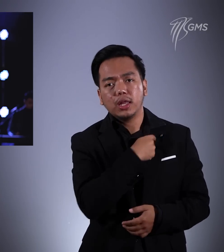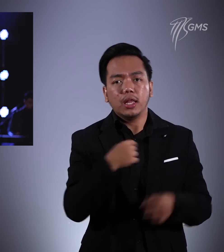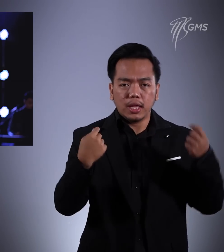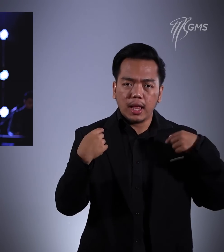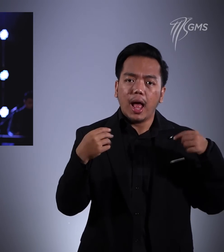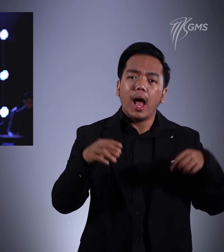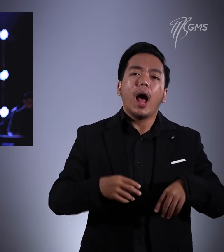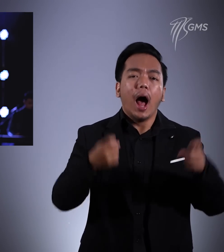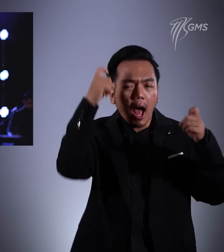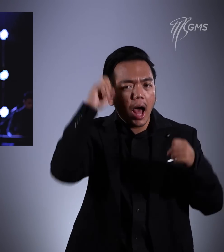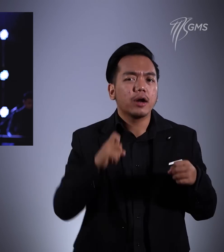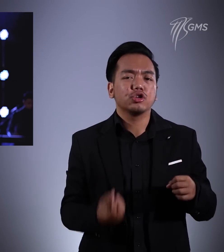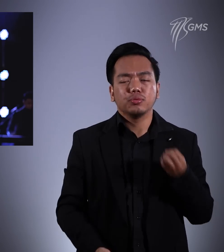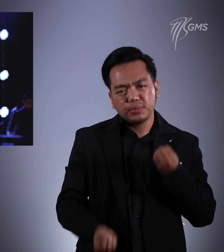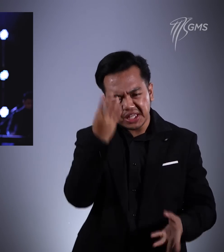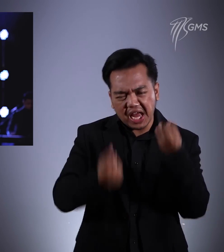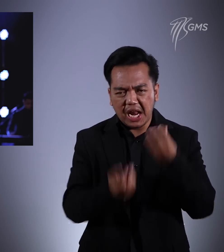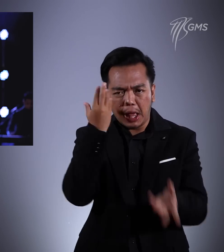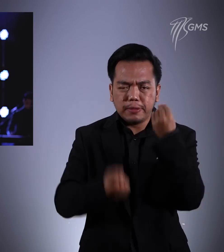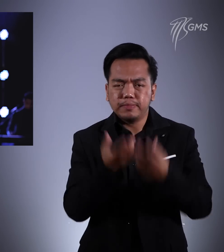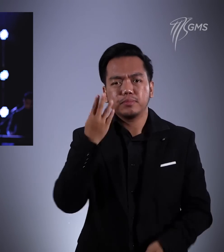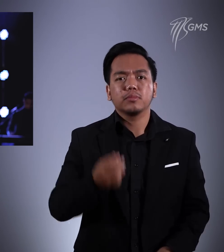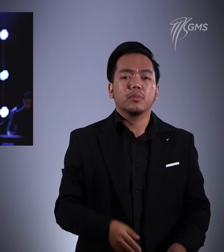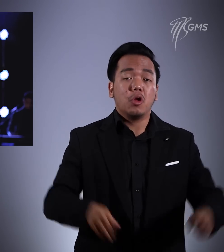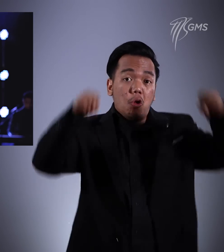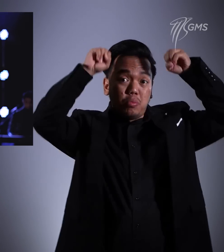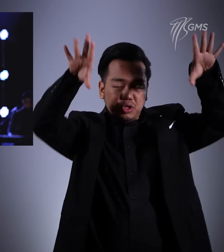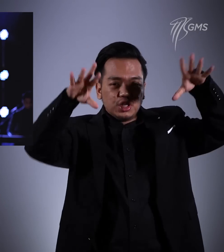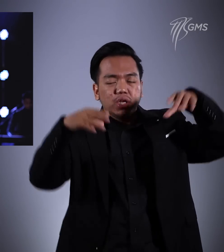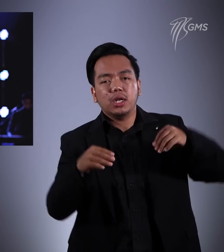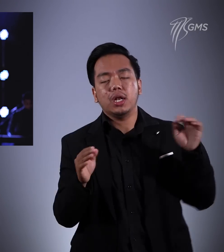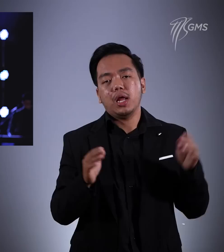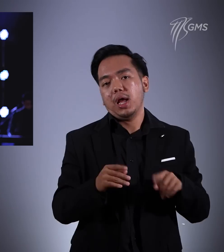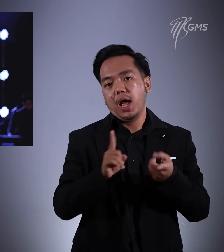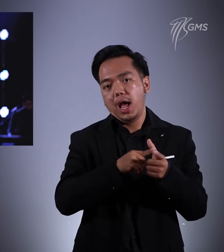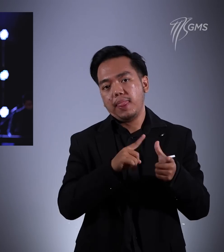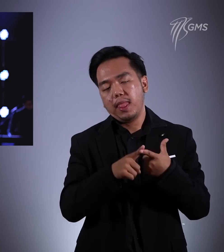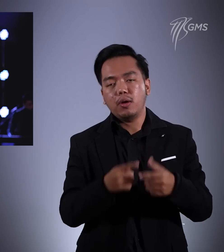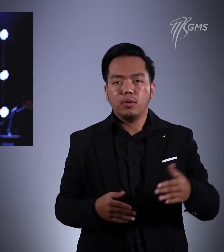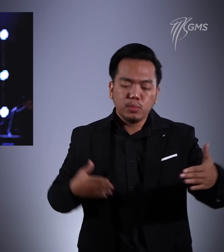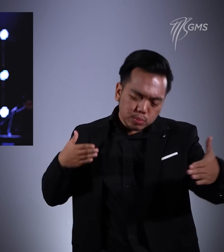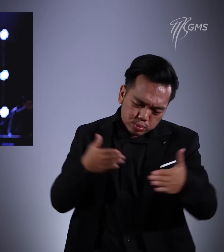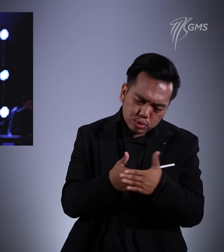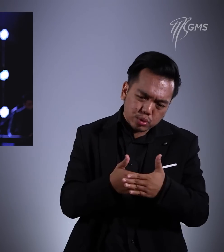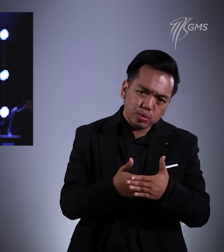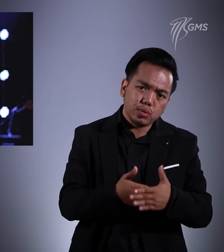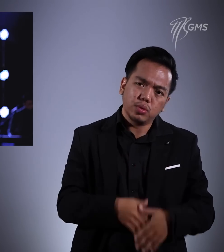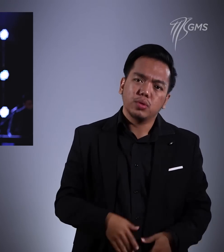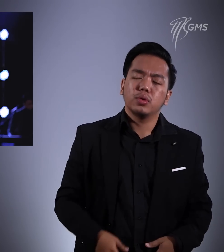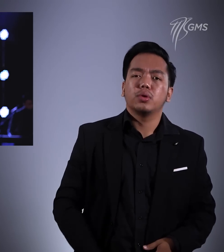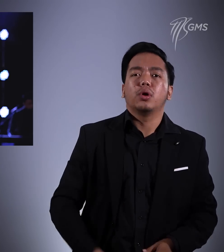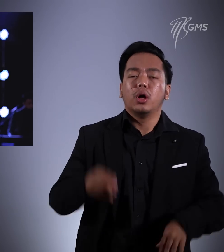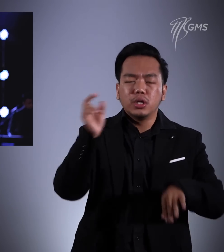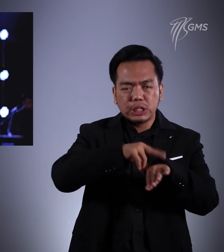mujizat? Dikabulkan atau belum? Terobosan atau jalan buntu? Selalu punya komitmen, my spirit must come